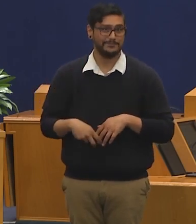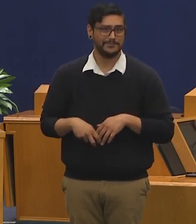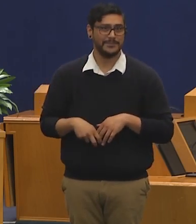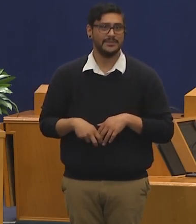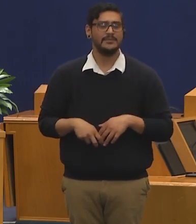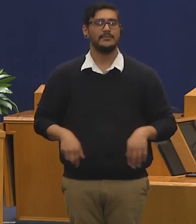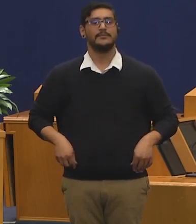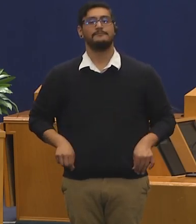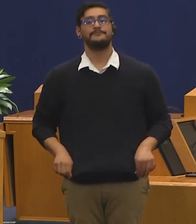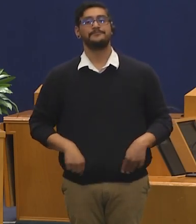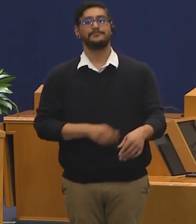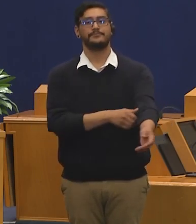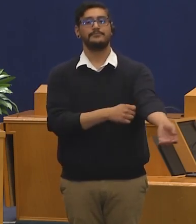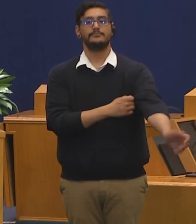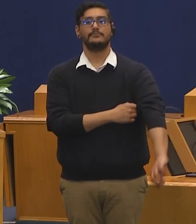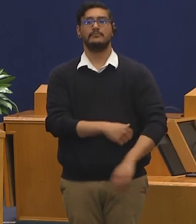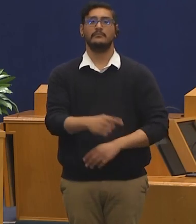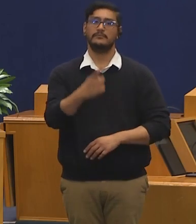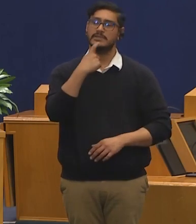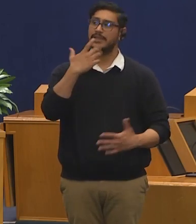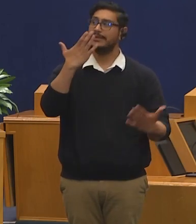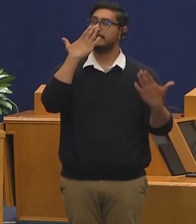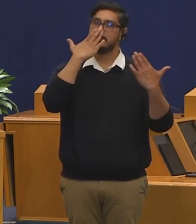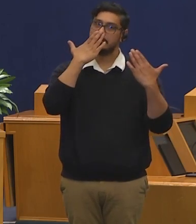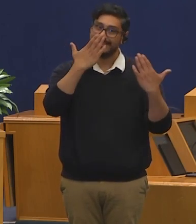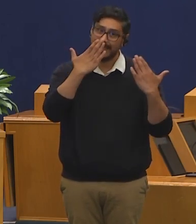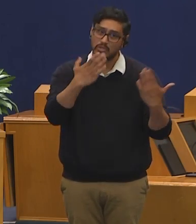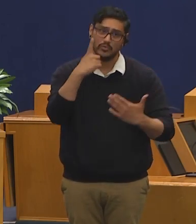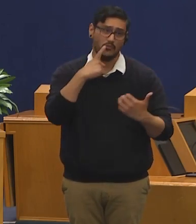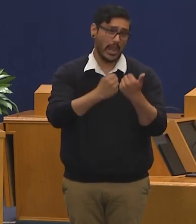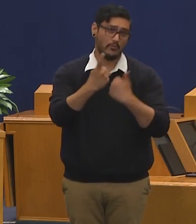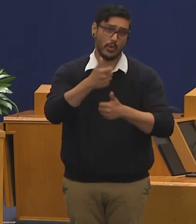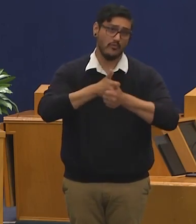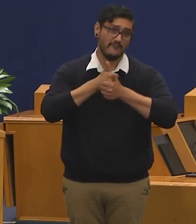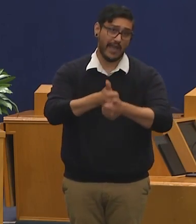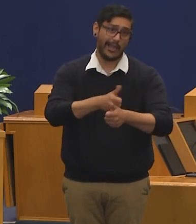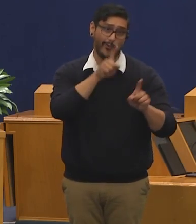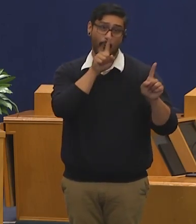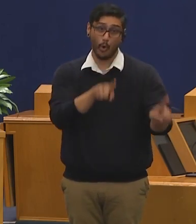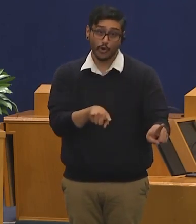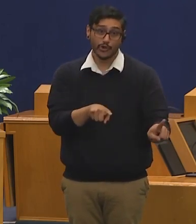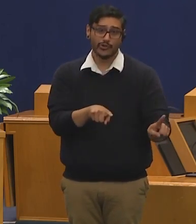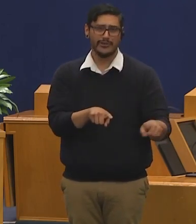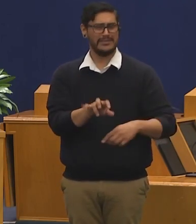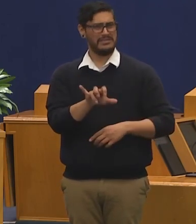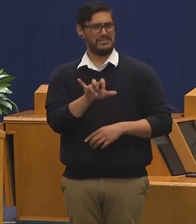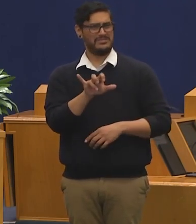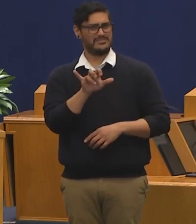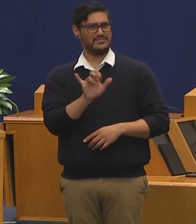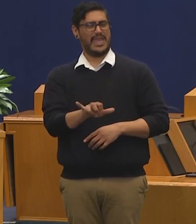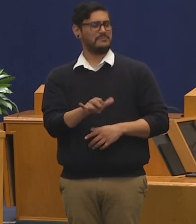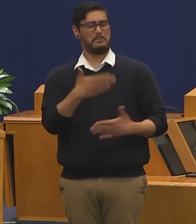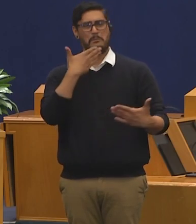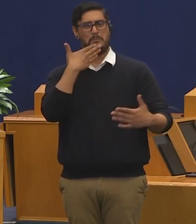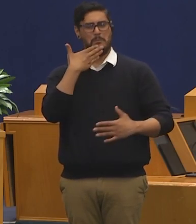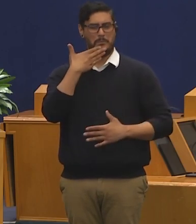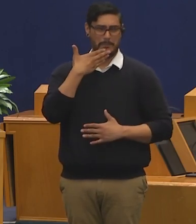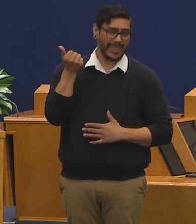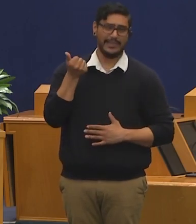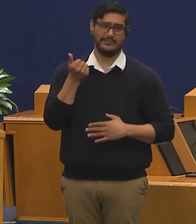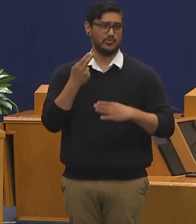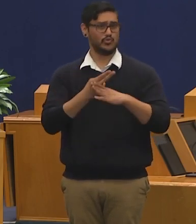todos que ya siguen estas órdenes. Estas prácticas son las mejores herramientas que tenemos para